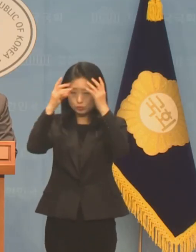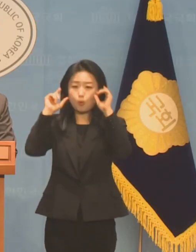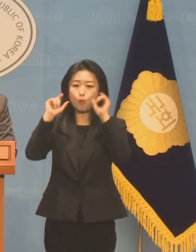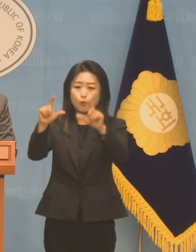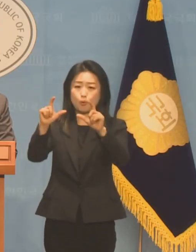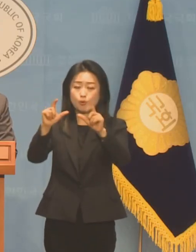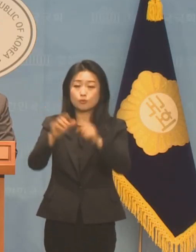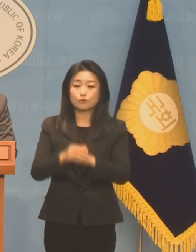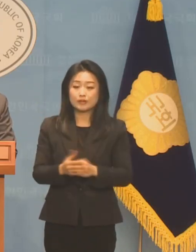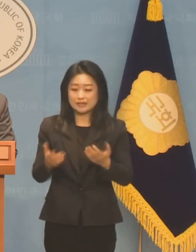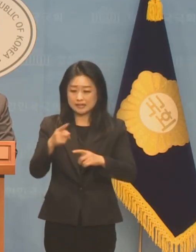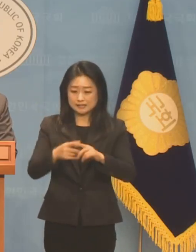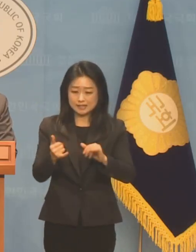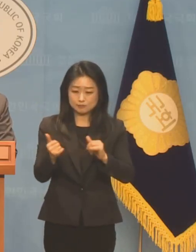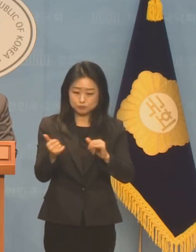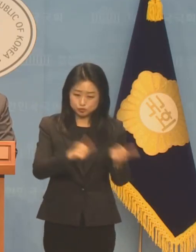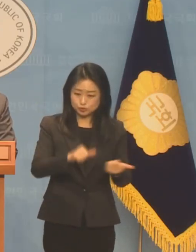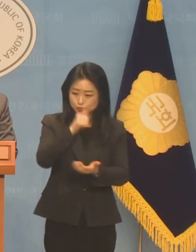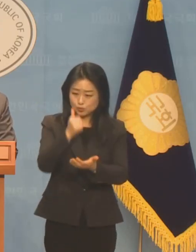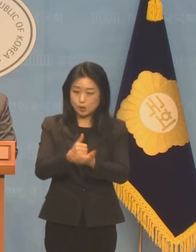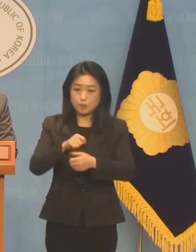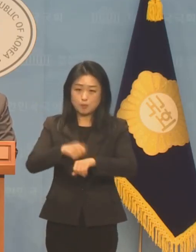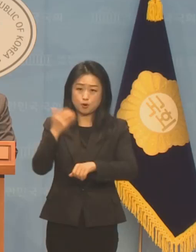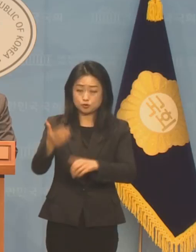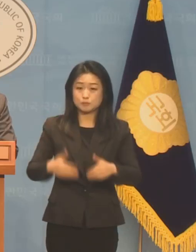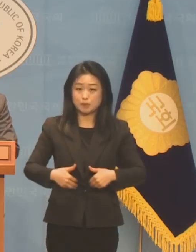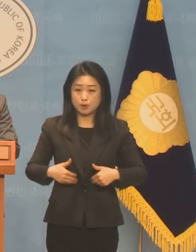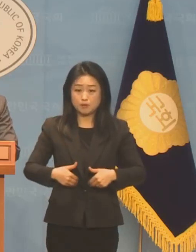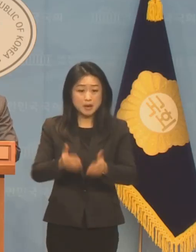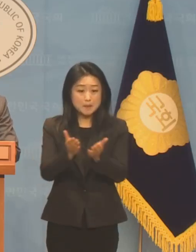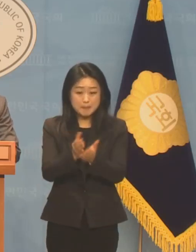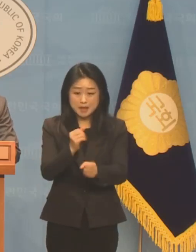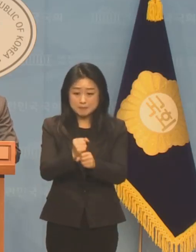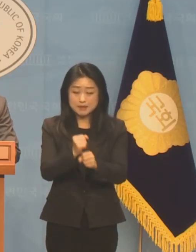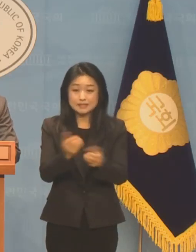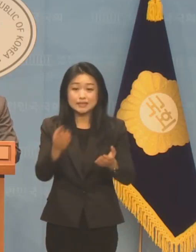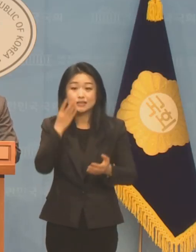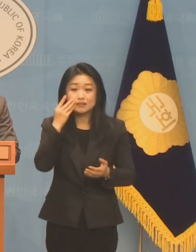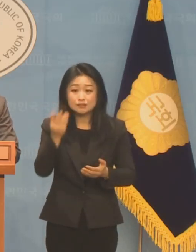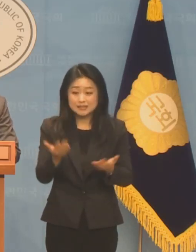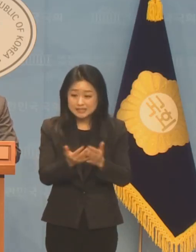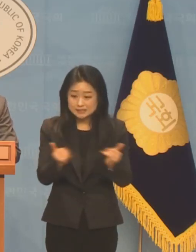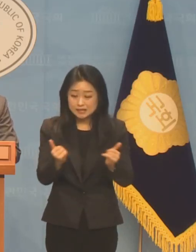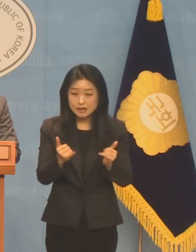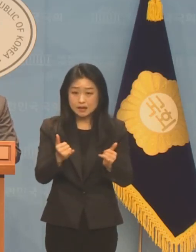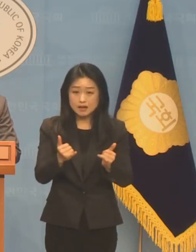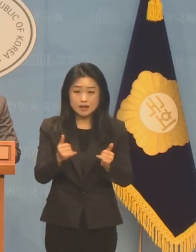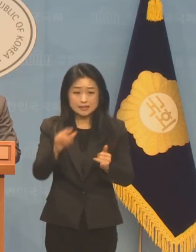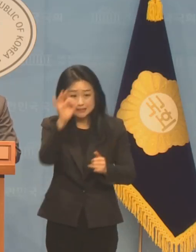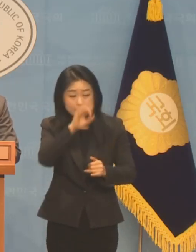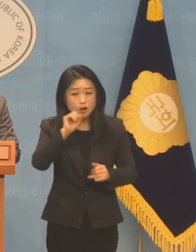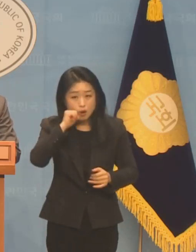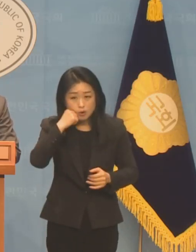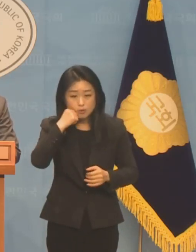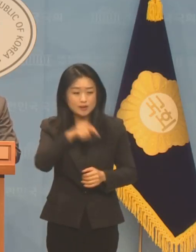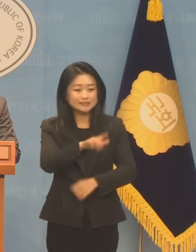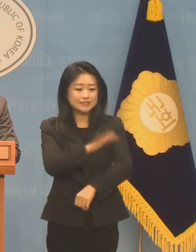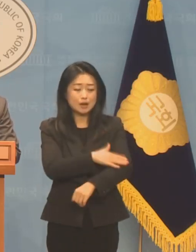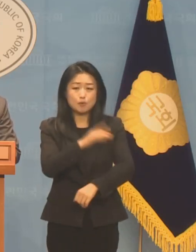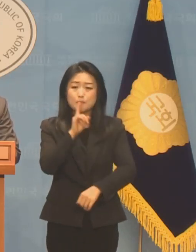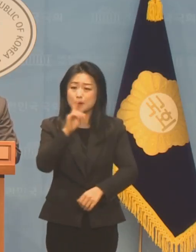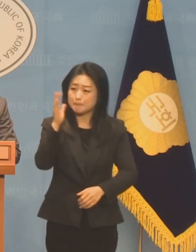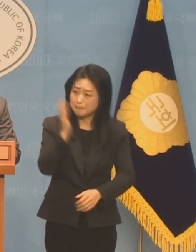중대재해처벌법으로 엄하게 처벌하여야 합니다. 조선업이 호황임에도 노동자가 오지 않는다며 노동자들을 탓하지